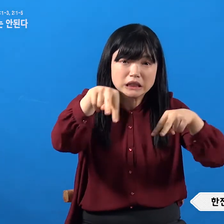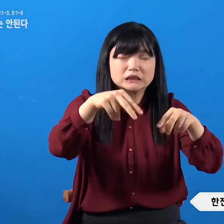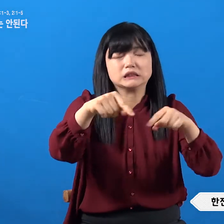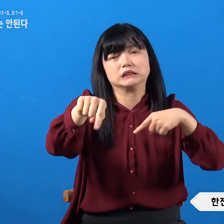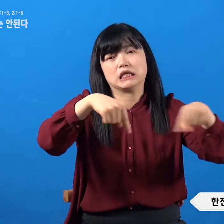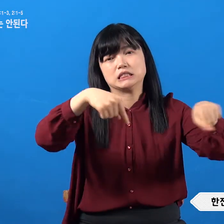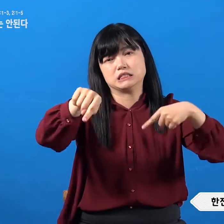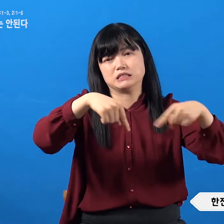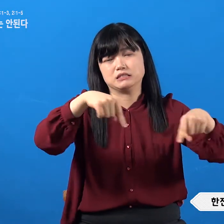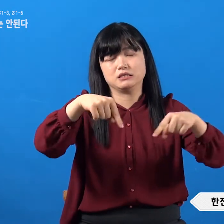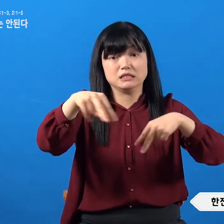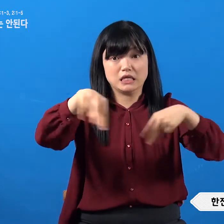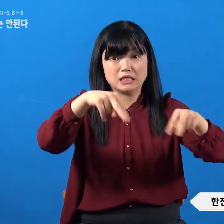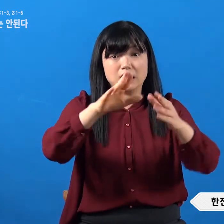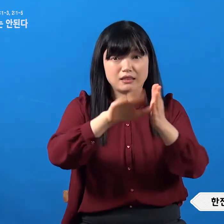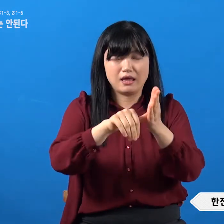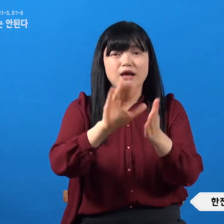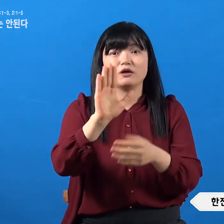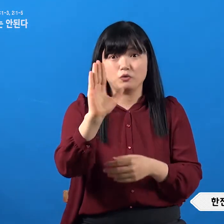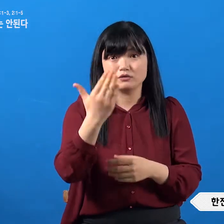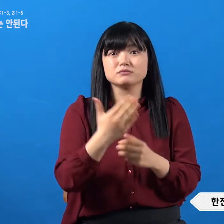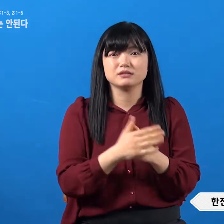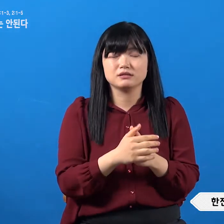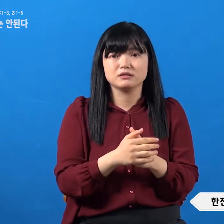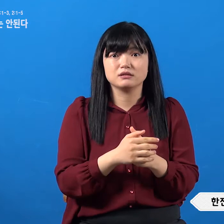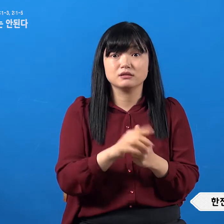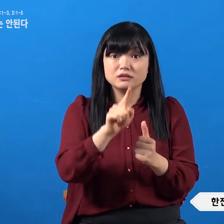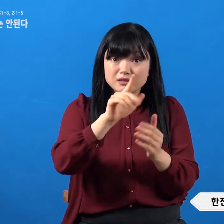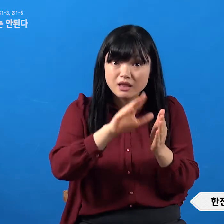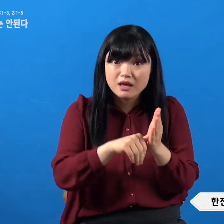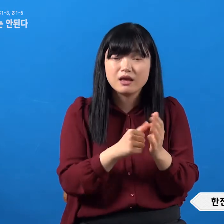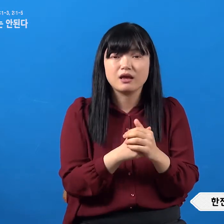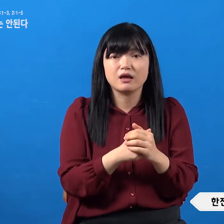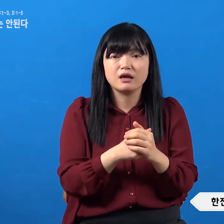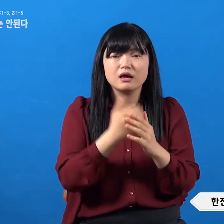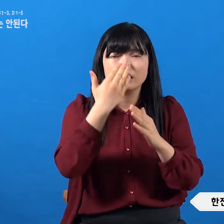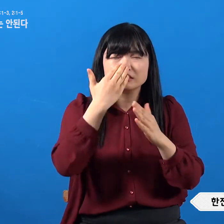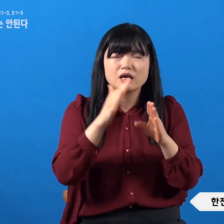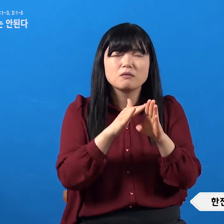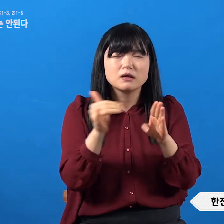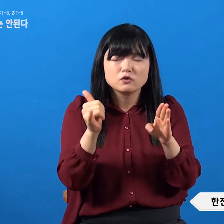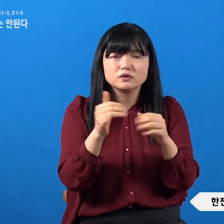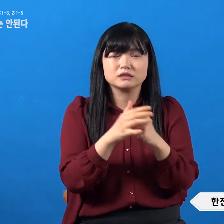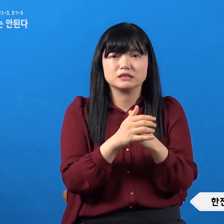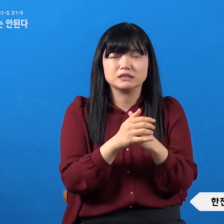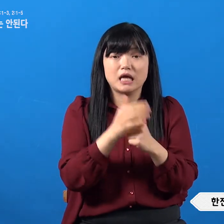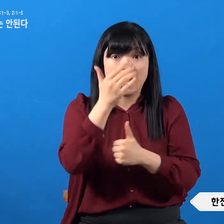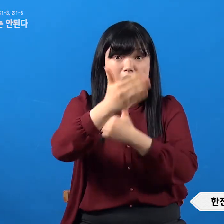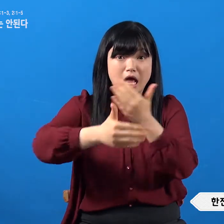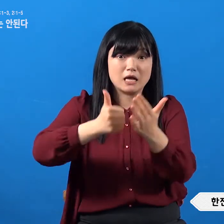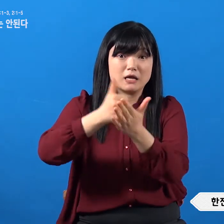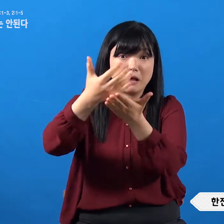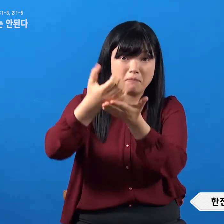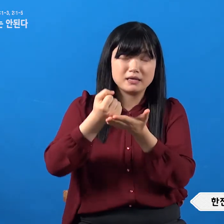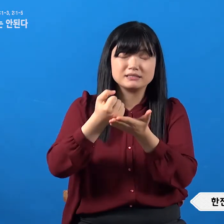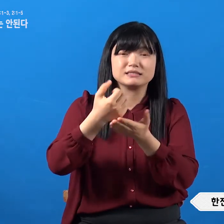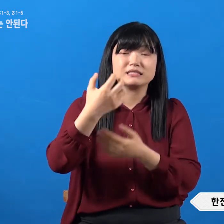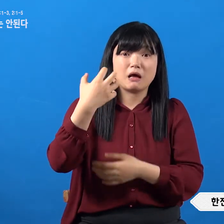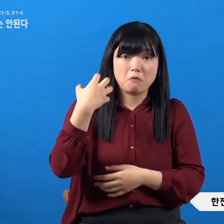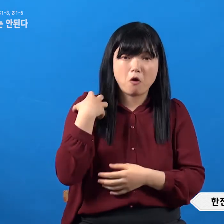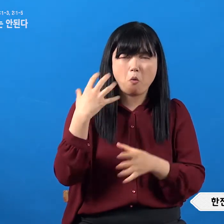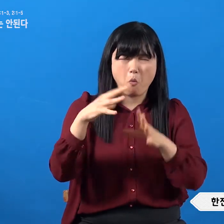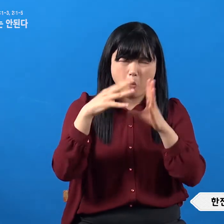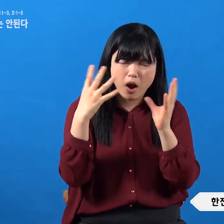사사들이 다스리는 사사 시대가 됐습니다. 그런데 그 시대에 이스라엘 백성들은 하나님께 받은